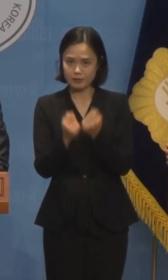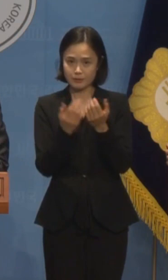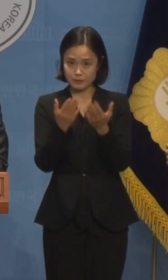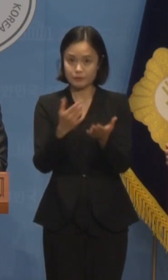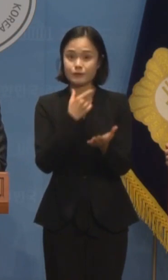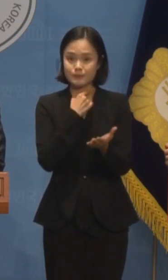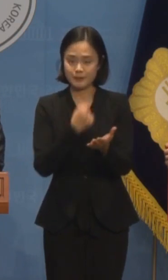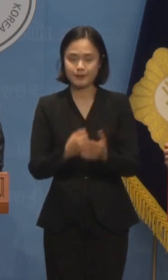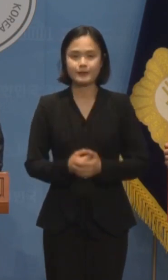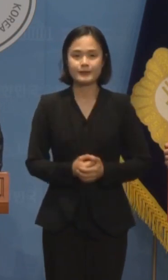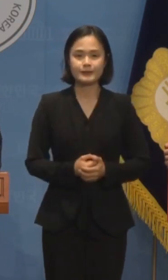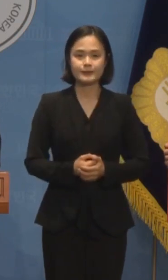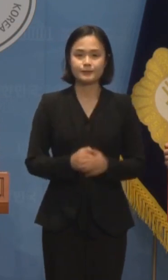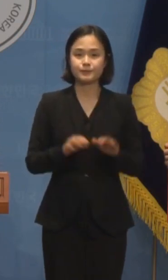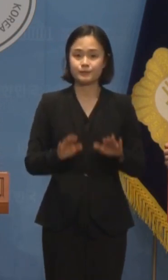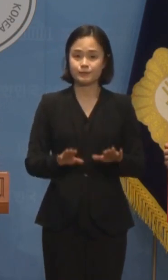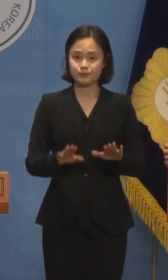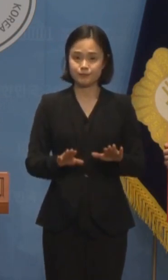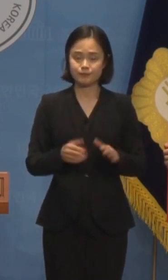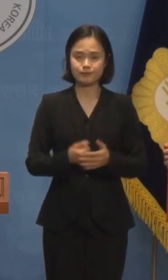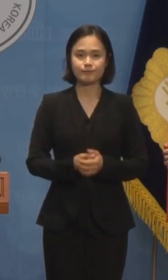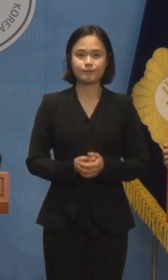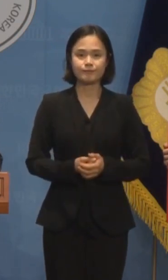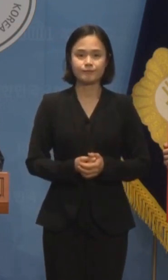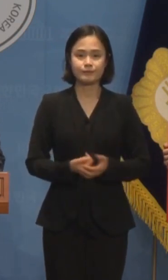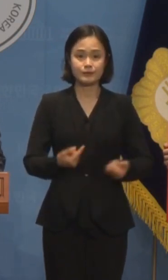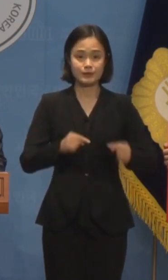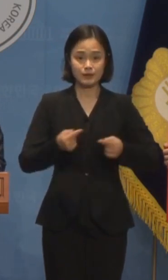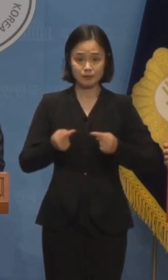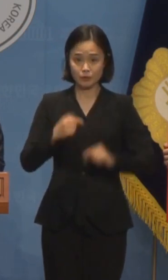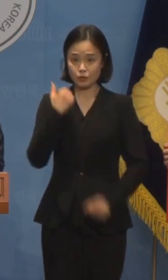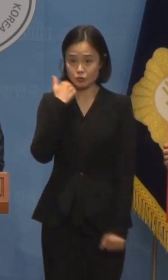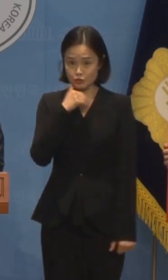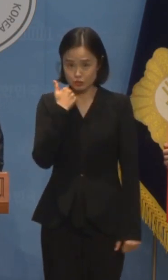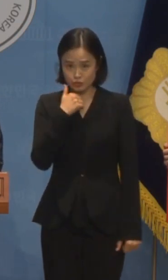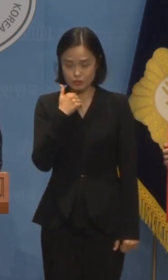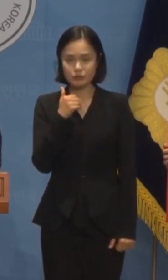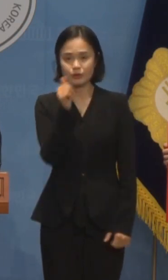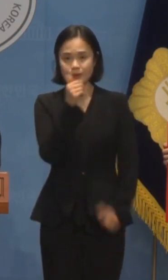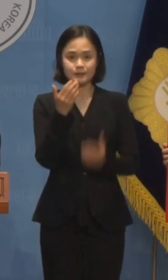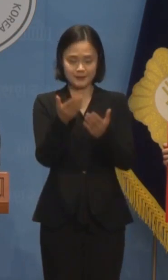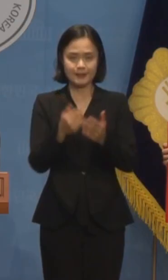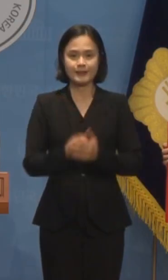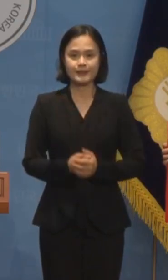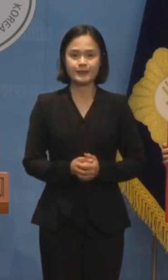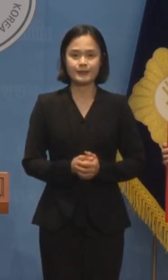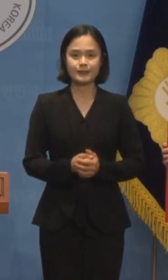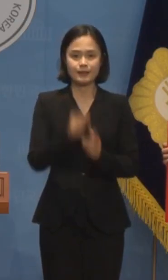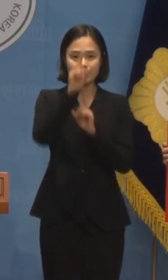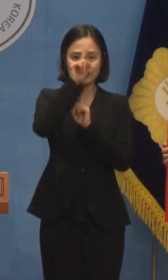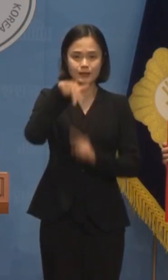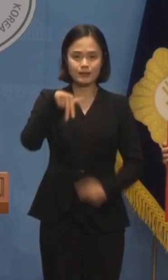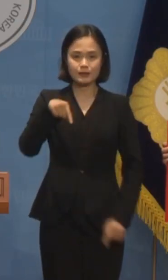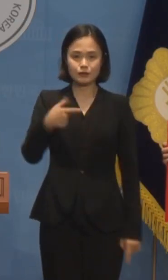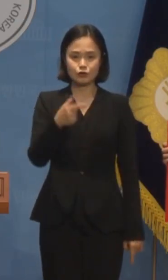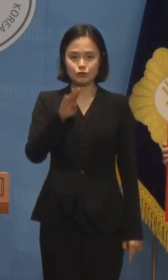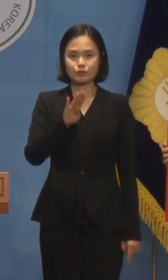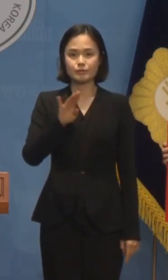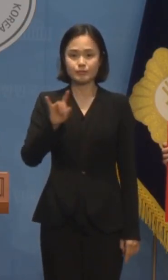모였습니다. 먼저 오늘 함께해 주신 분들을 소개해드리도록 하겠습니다. 이준배